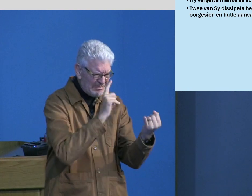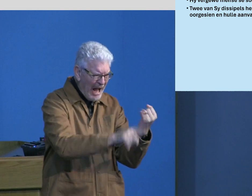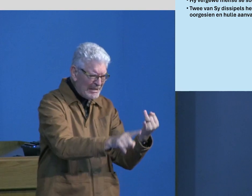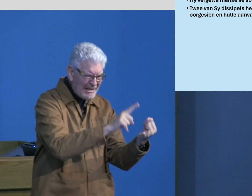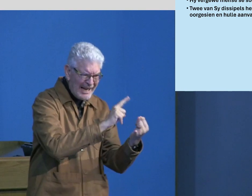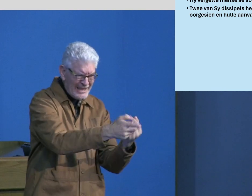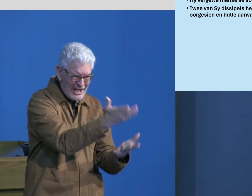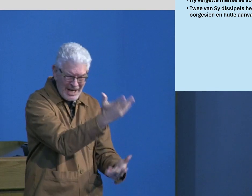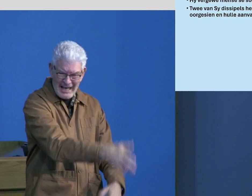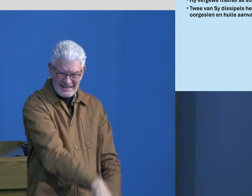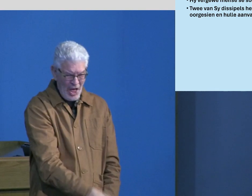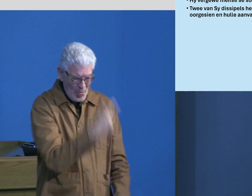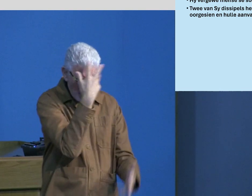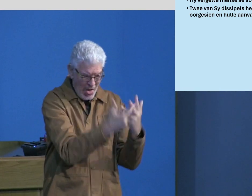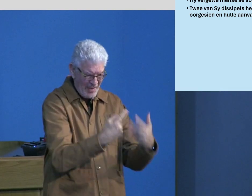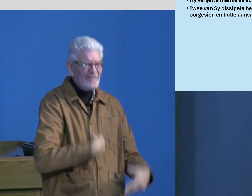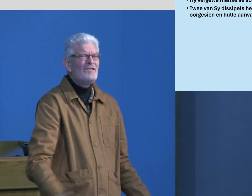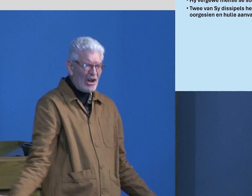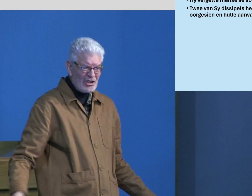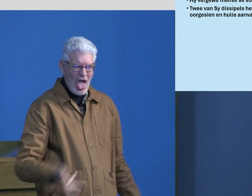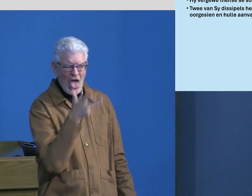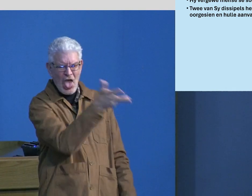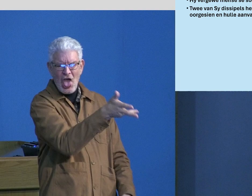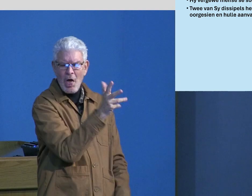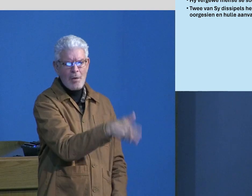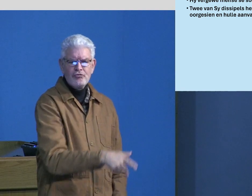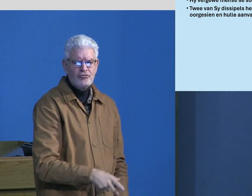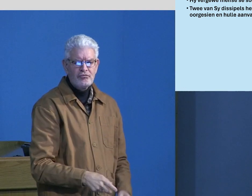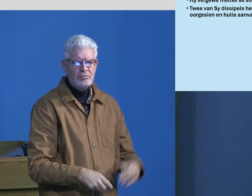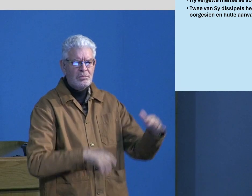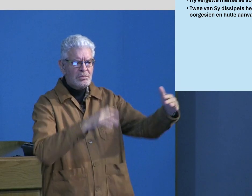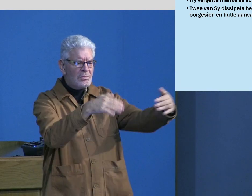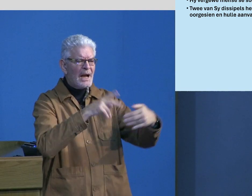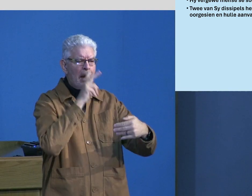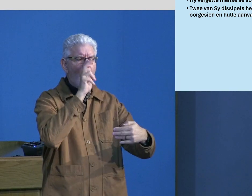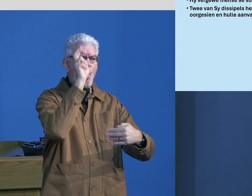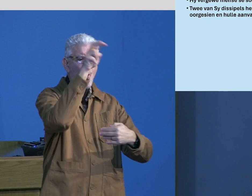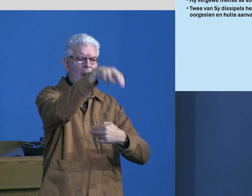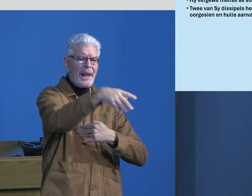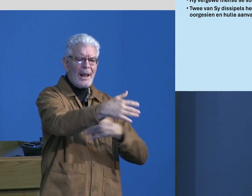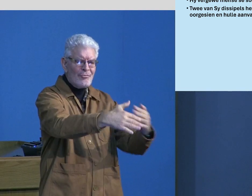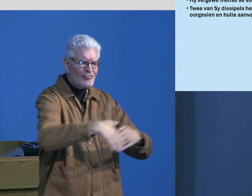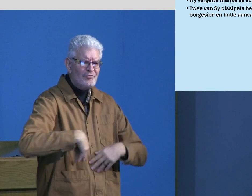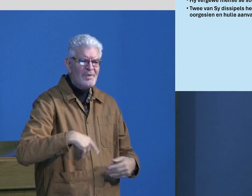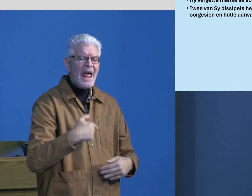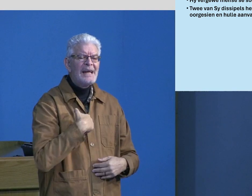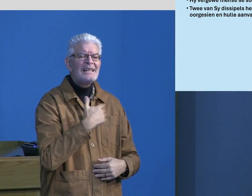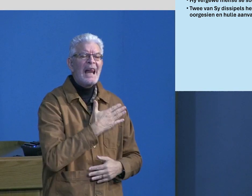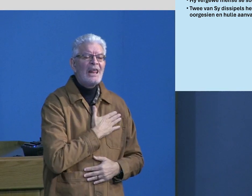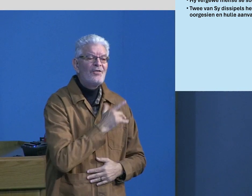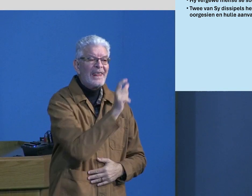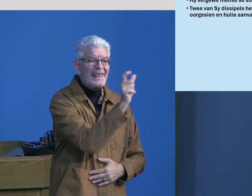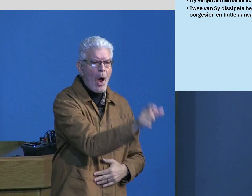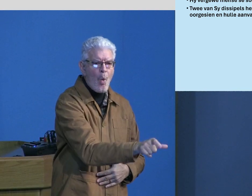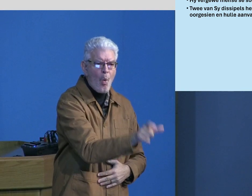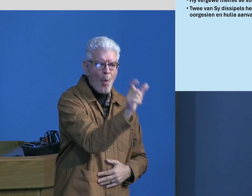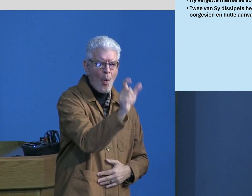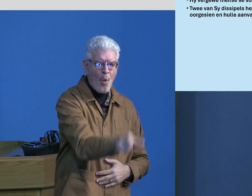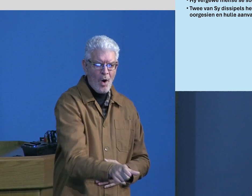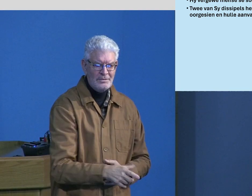Maar Jesus het nie voor hulle gaan staan en hulle beskuldig oor wat hulle gedoen het nie. Hy kon net vir